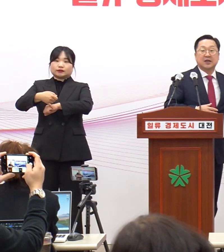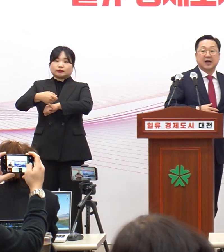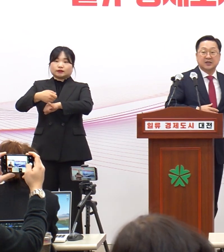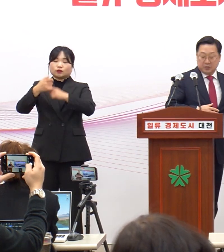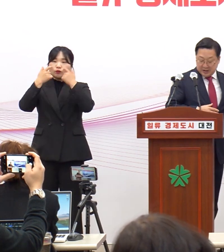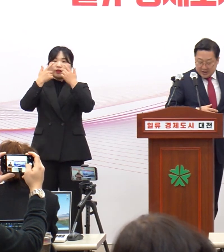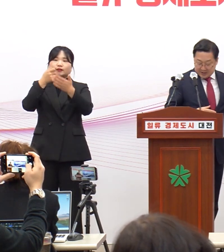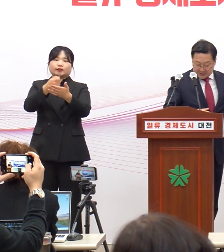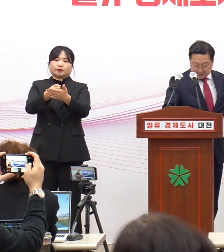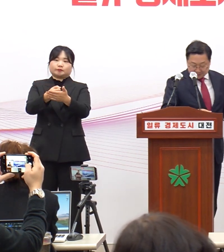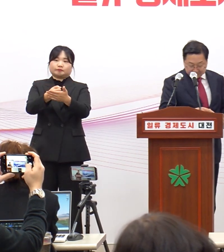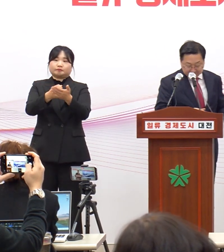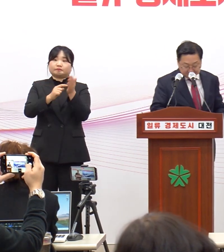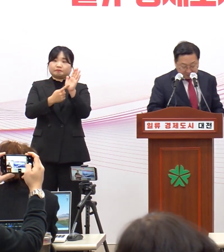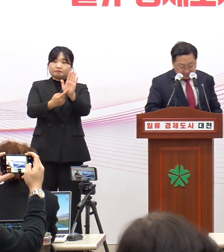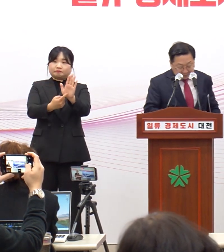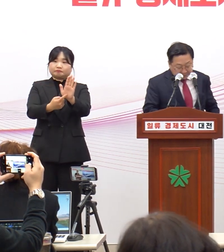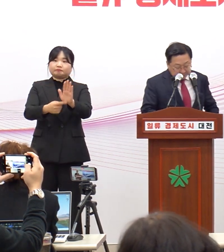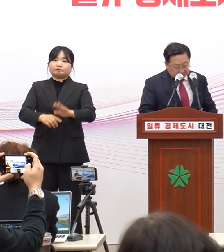확정한 안입니다.